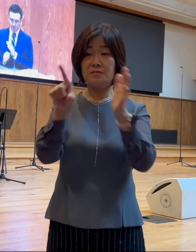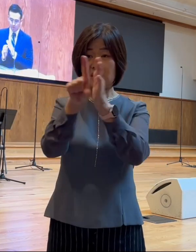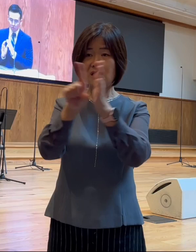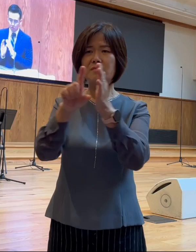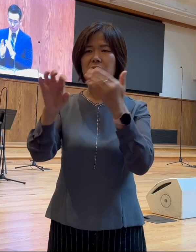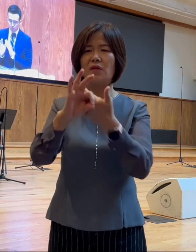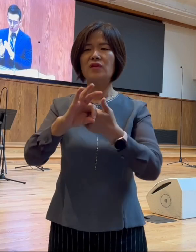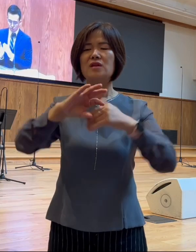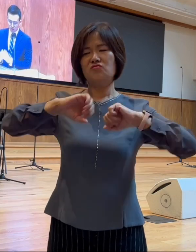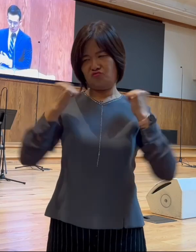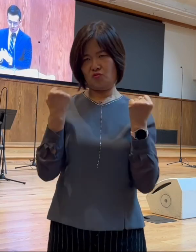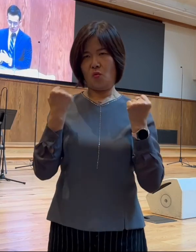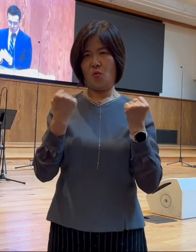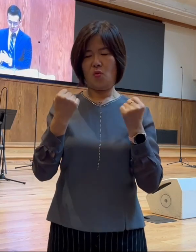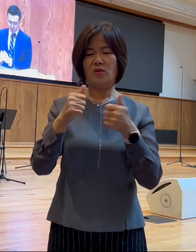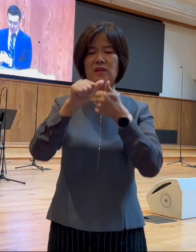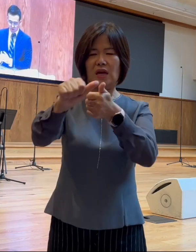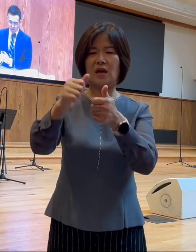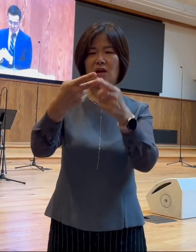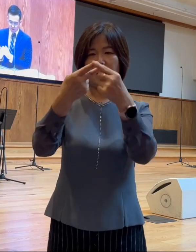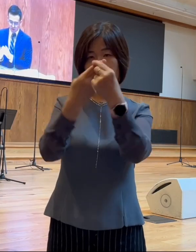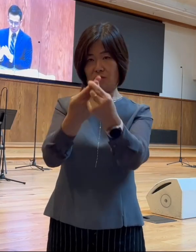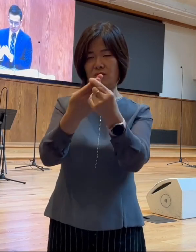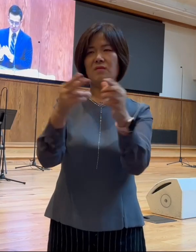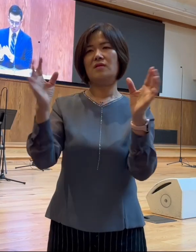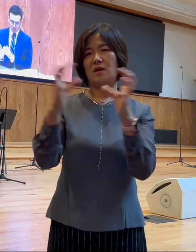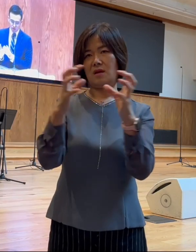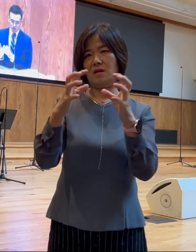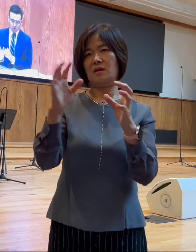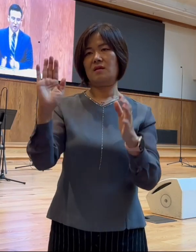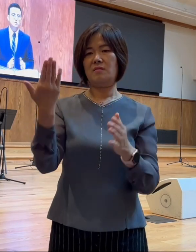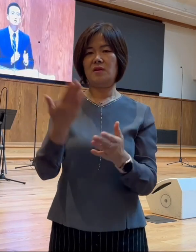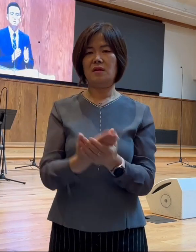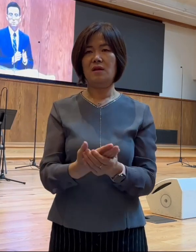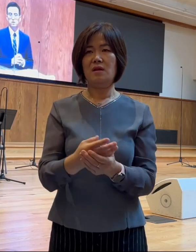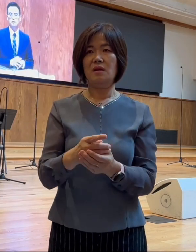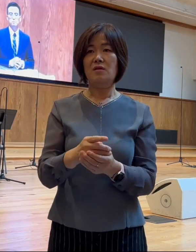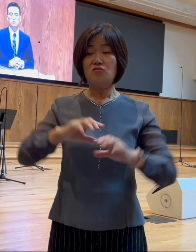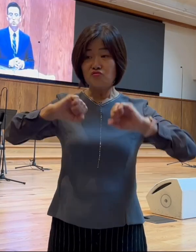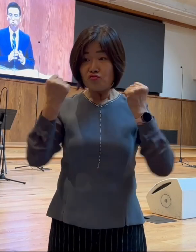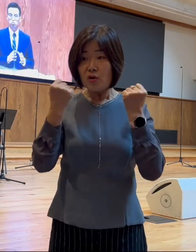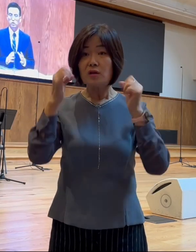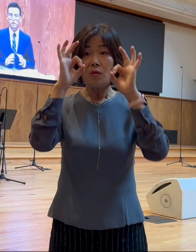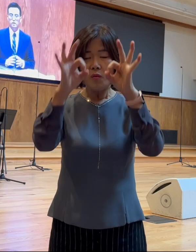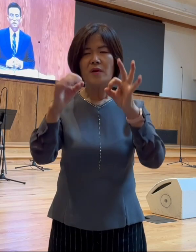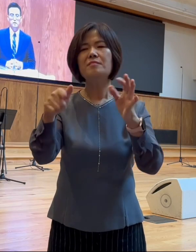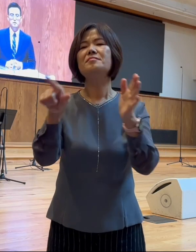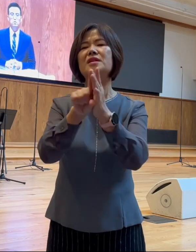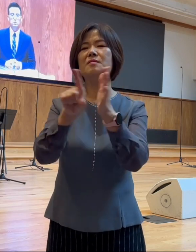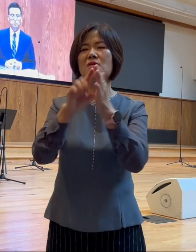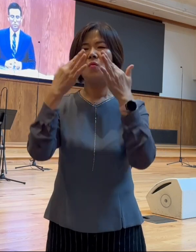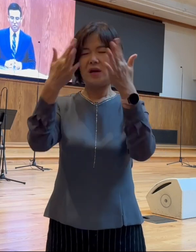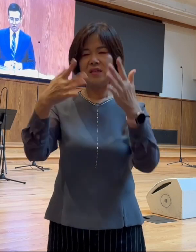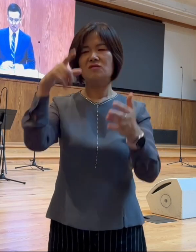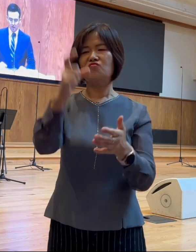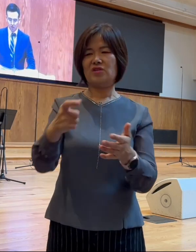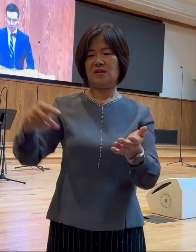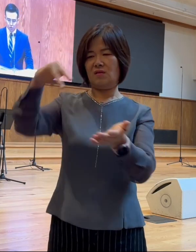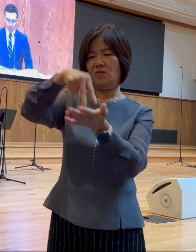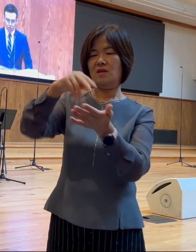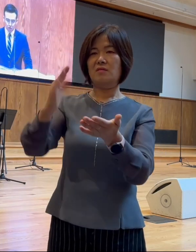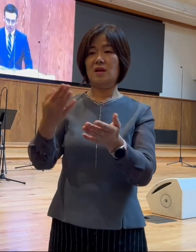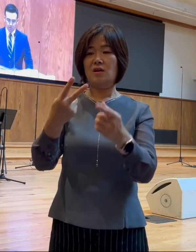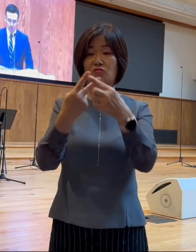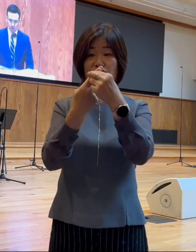하나님 앞에 온전히 순종하는 그 순종으로 말미암아 그 사람의 믿음이 확증됩니다. 더 굳게 세워지죠. 그래서 이